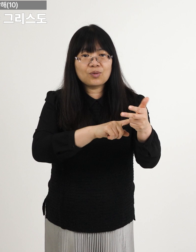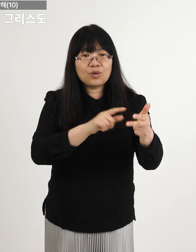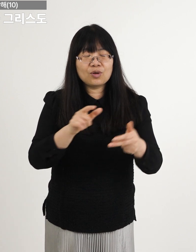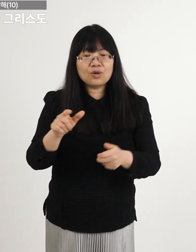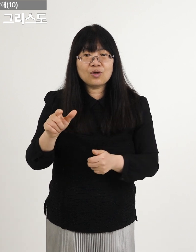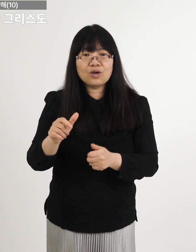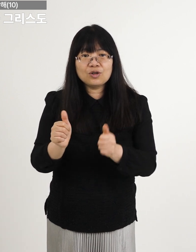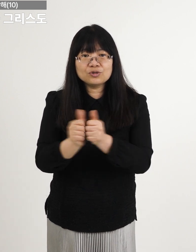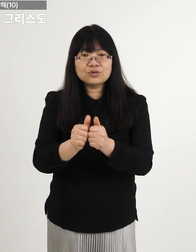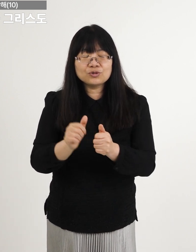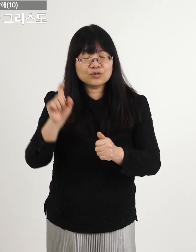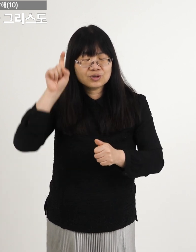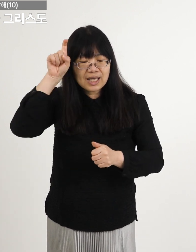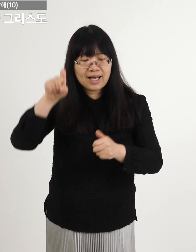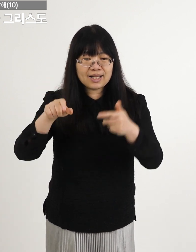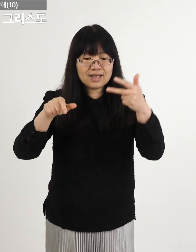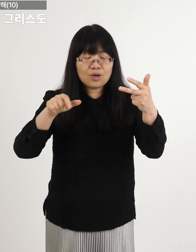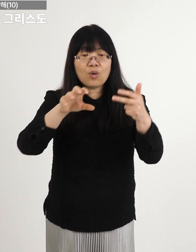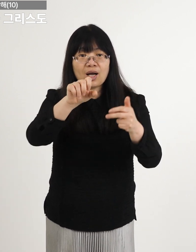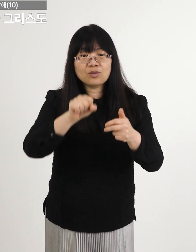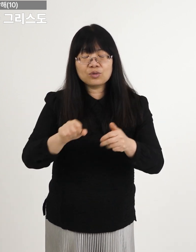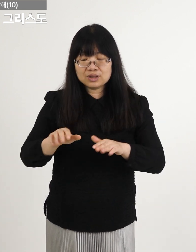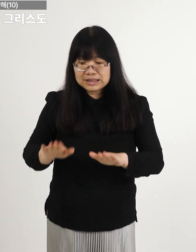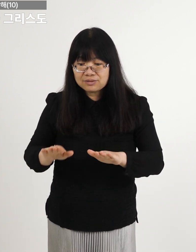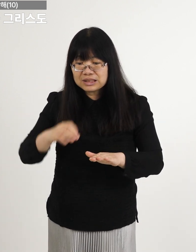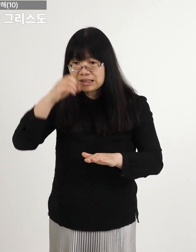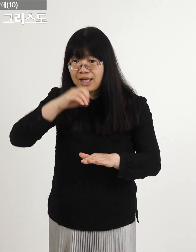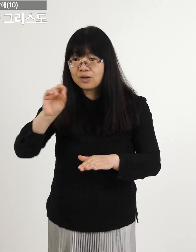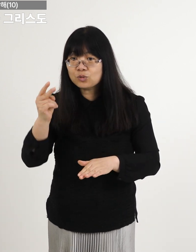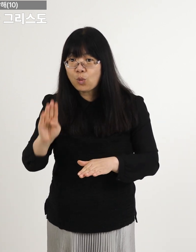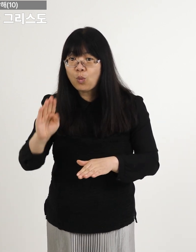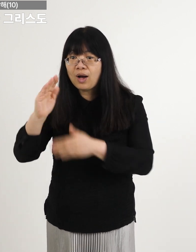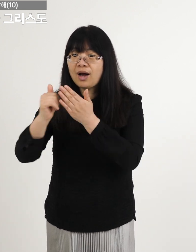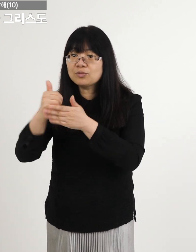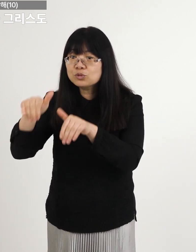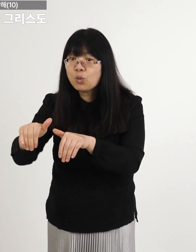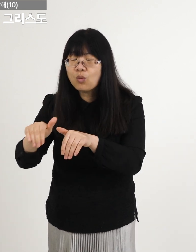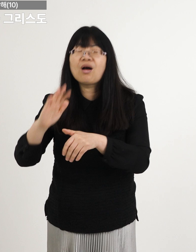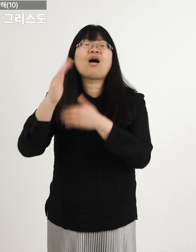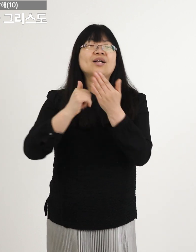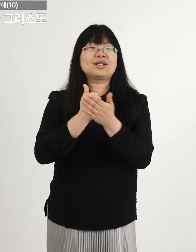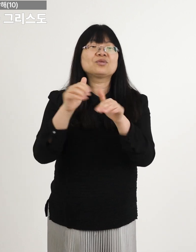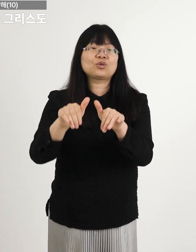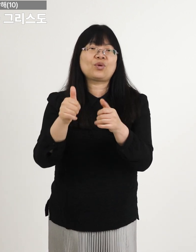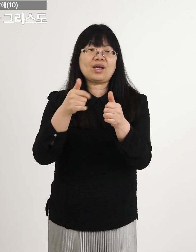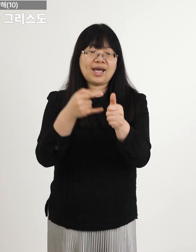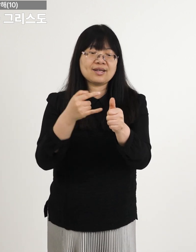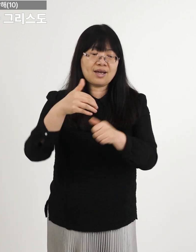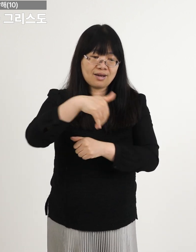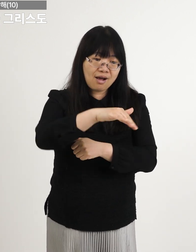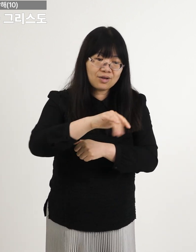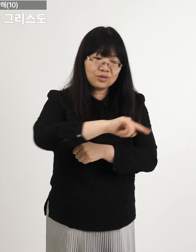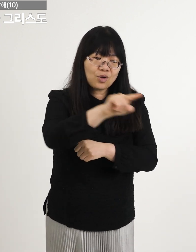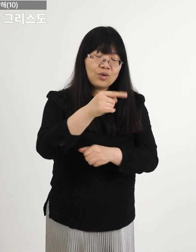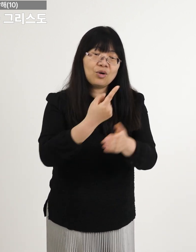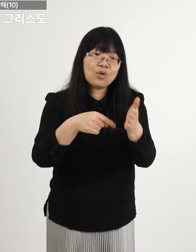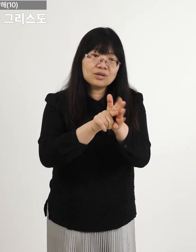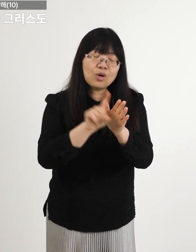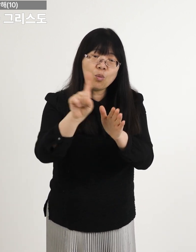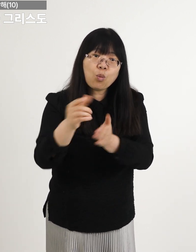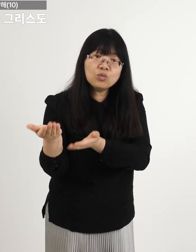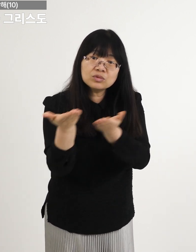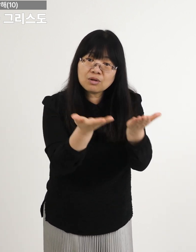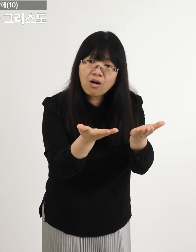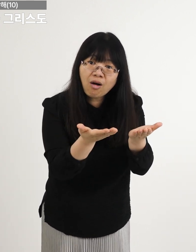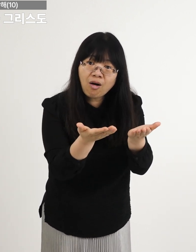여기도 그냥 욥입니까? 내 종 욥입니까? 옳지. 내 종 욥에게 가서 너희를 위하여 뭘